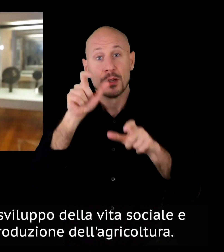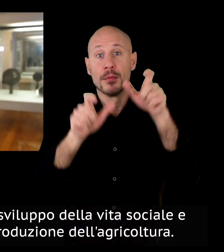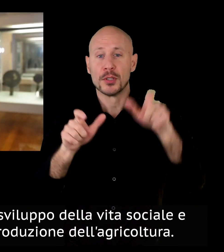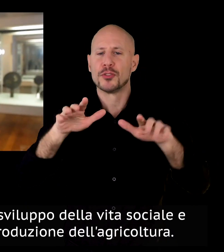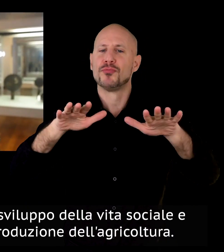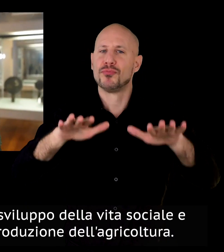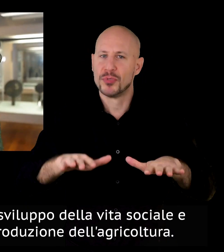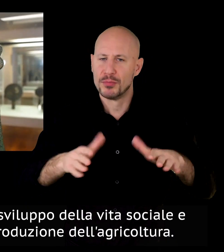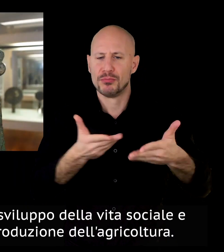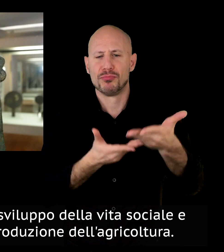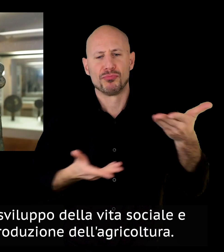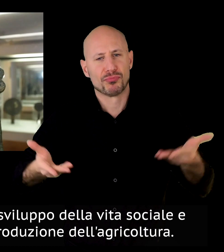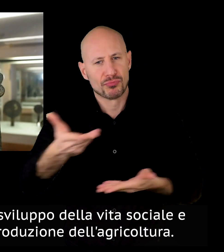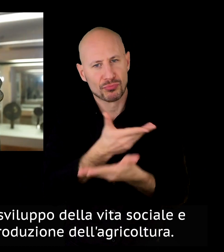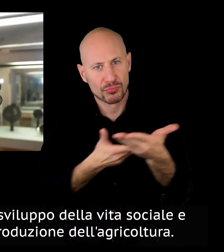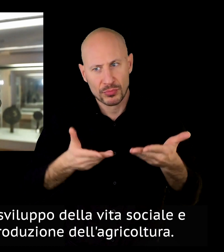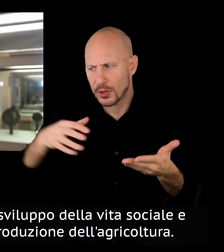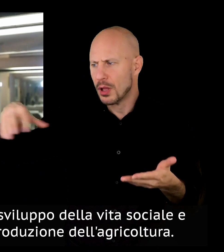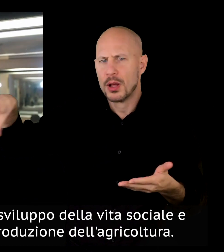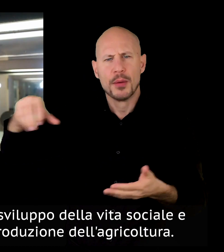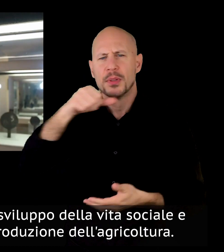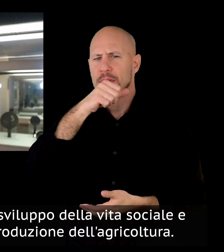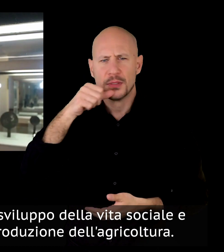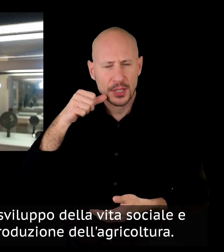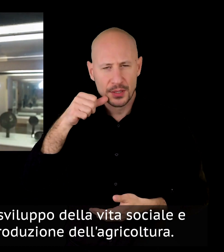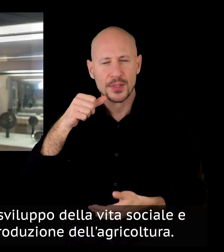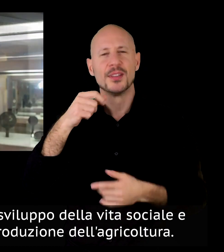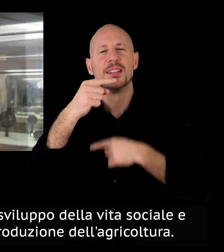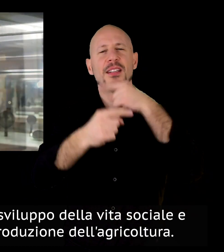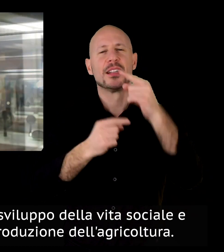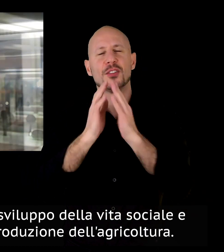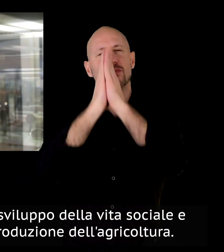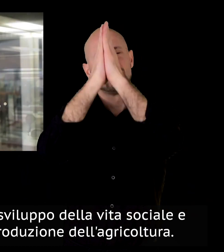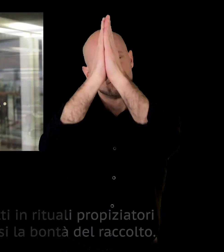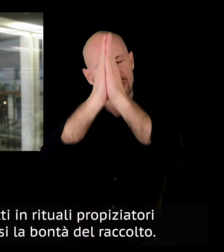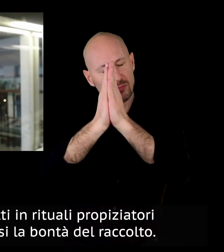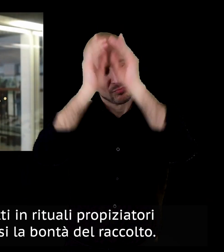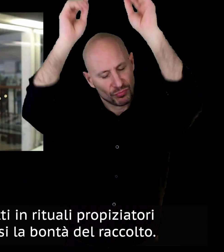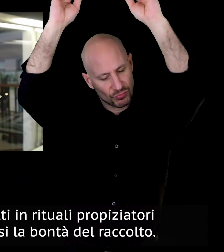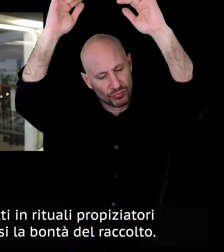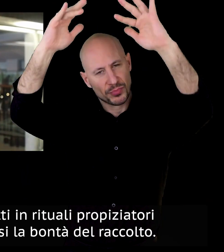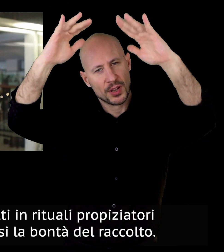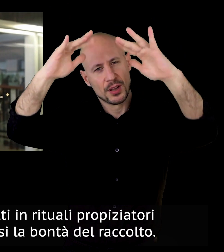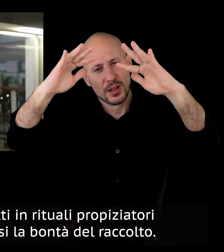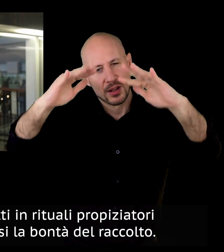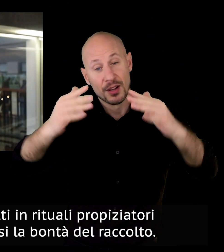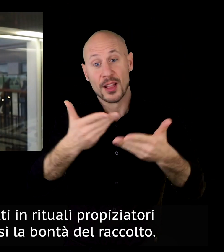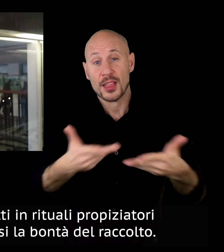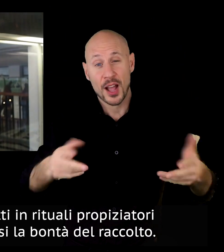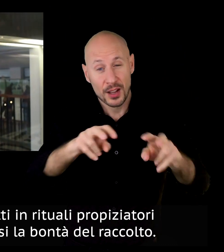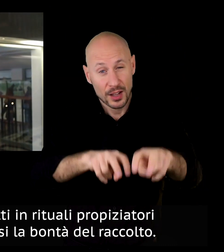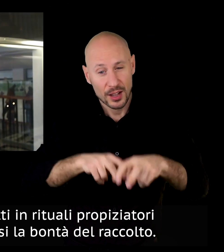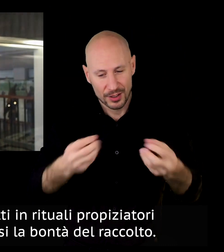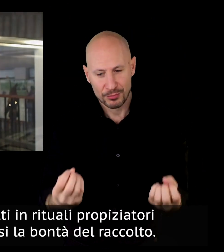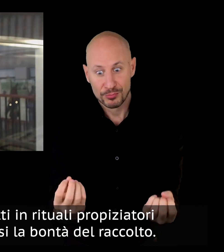attesta lo sviluppo della vita sociale e se vittoria legata all'introduzione dell'agricoltura veniva utilizzato infatti i